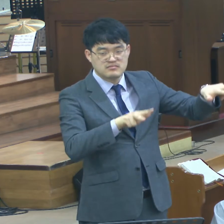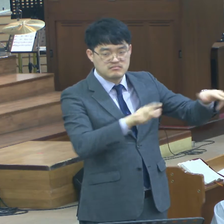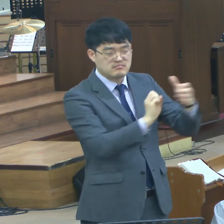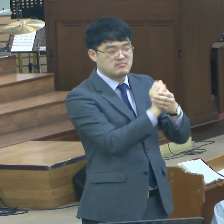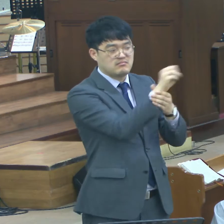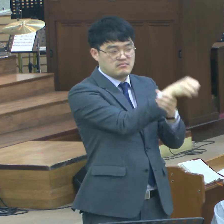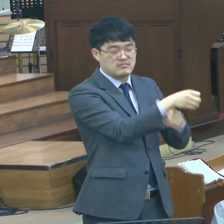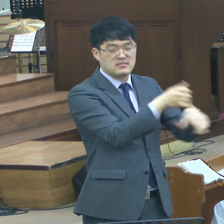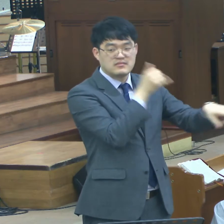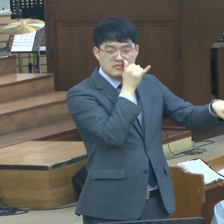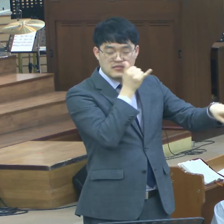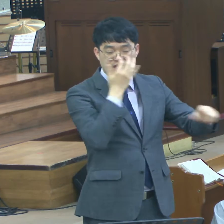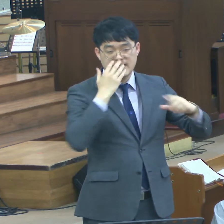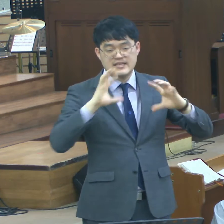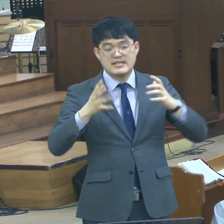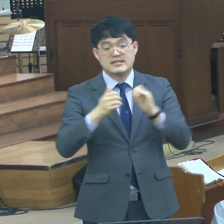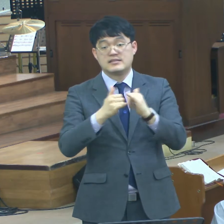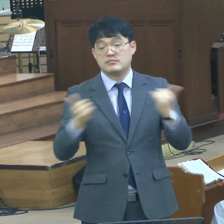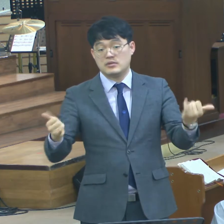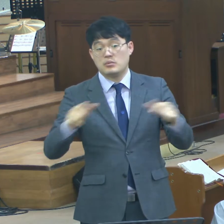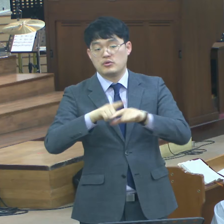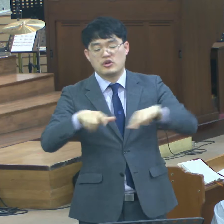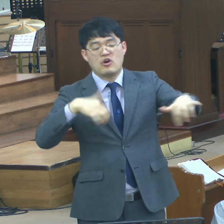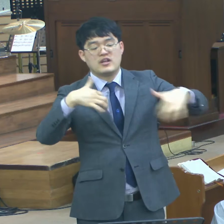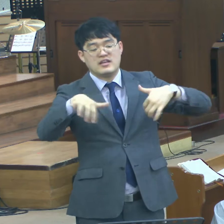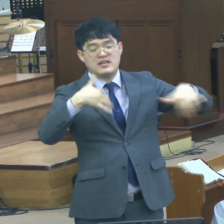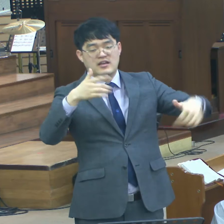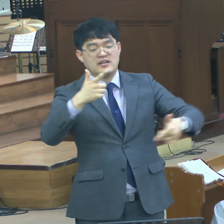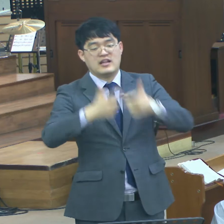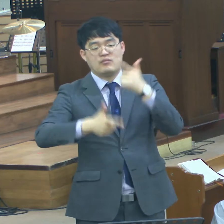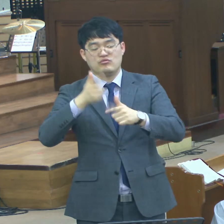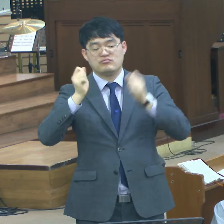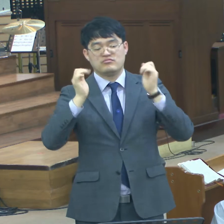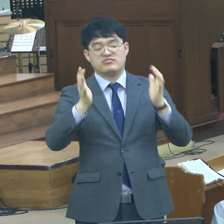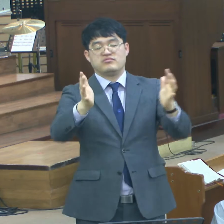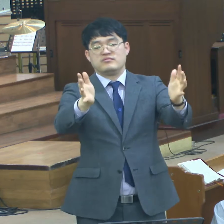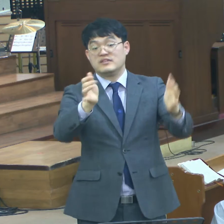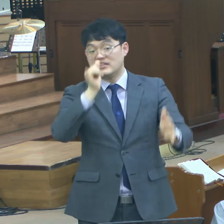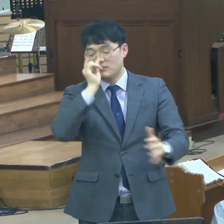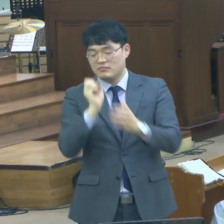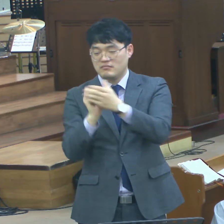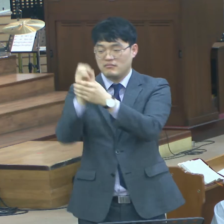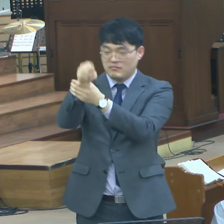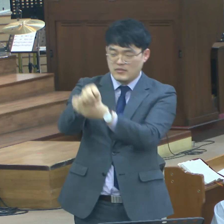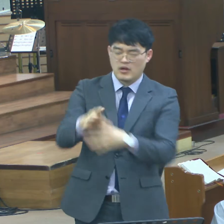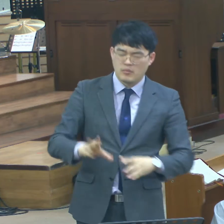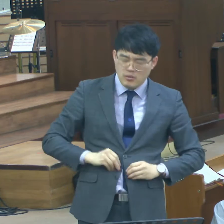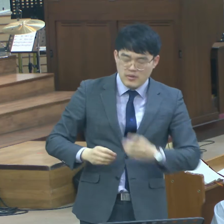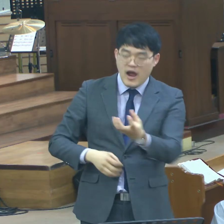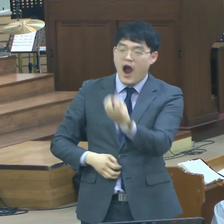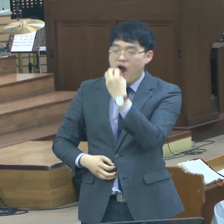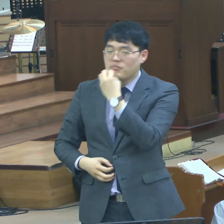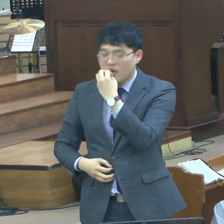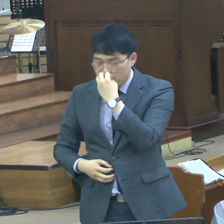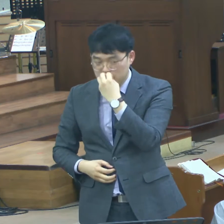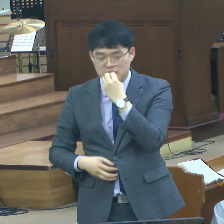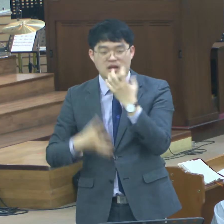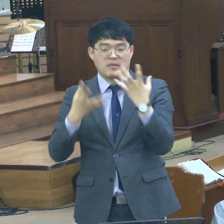무화과는 서민들에게 노지에 나무가 있는 경우에는 허기진 배를 채우는 중요한 수단이었습니다.